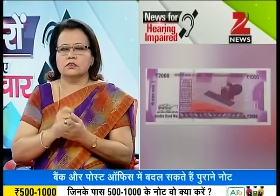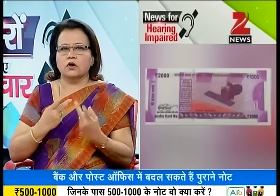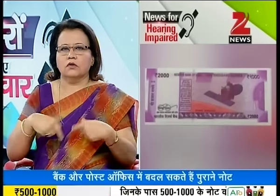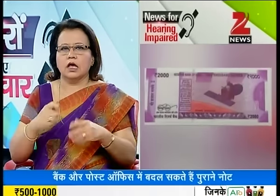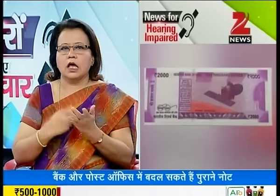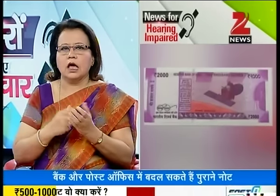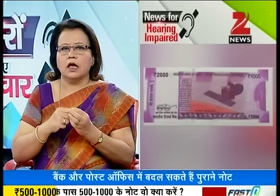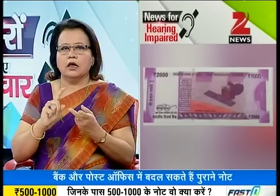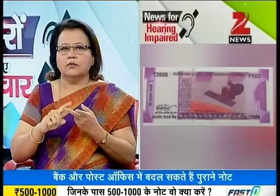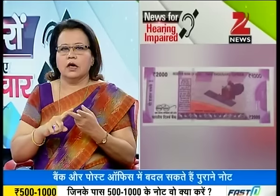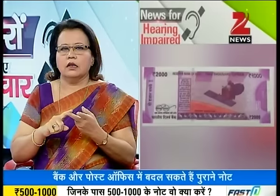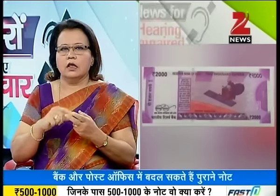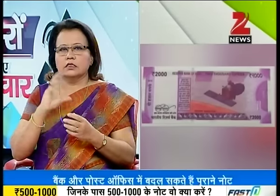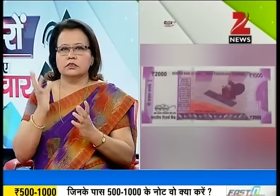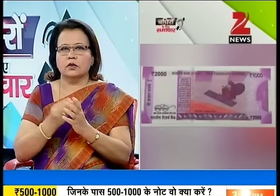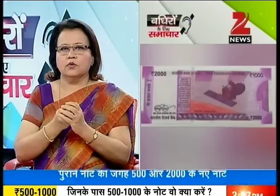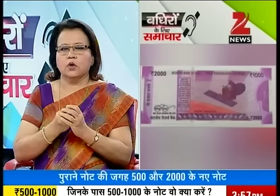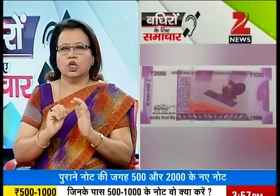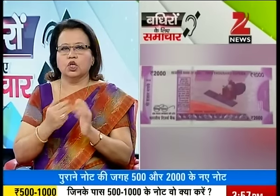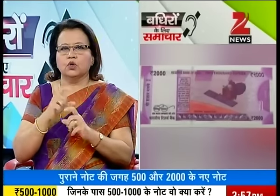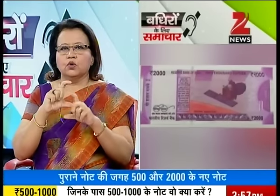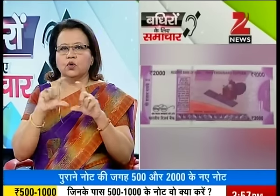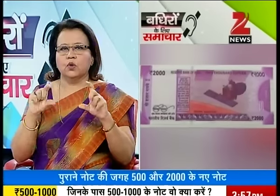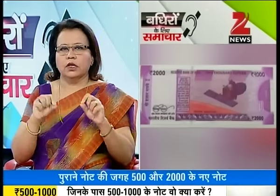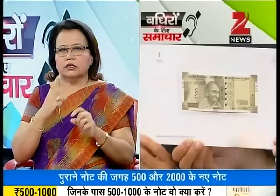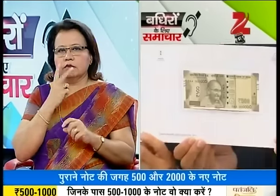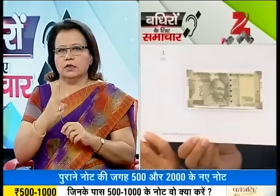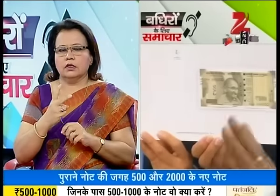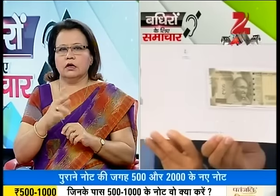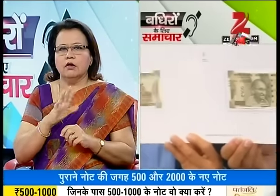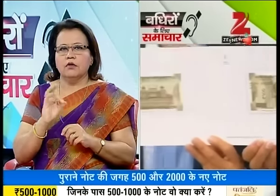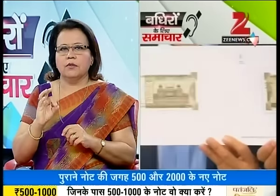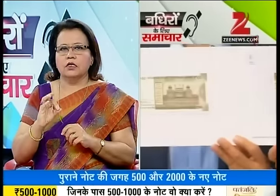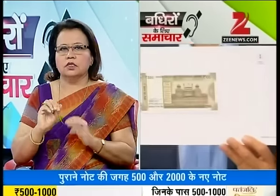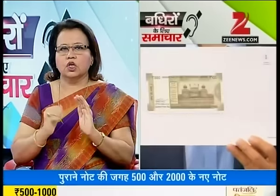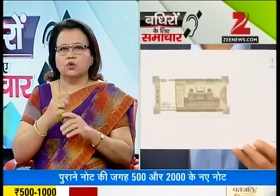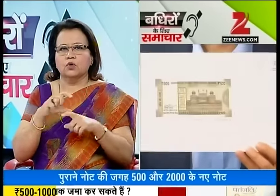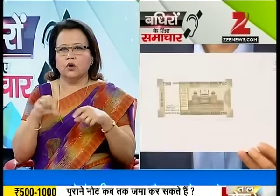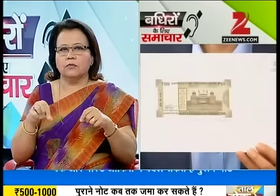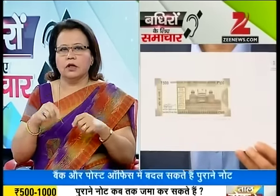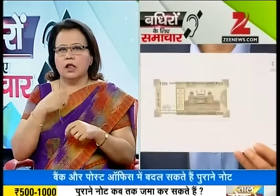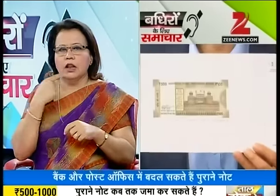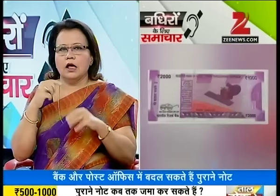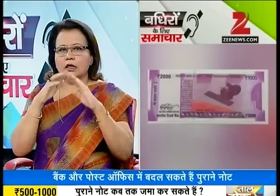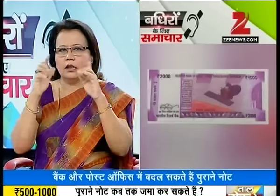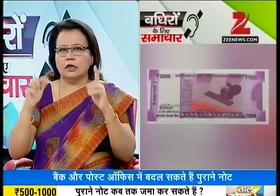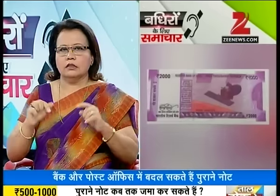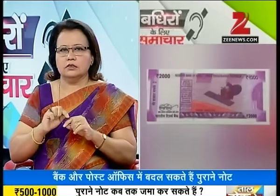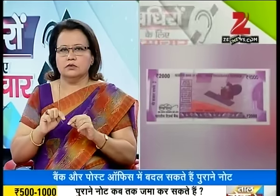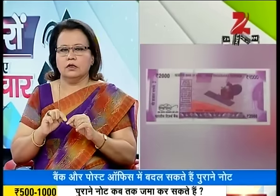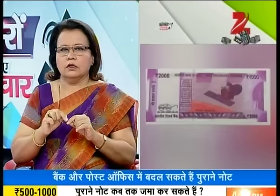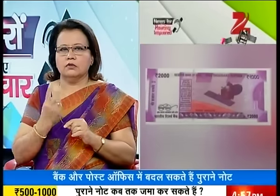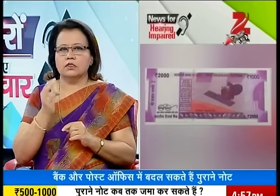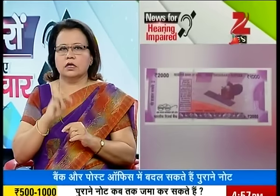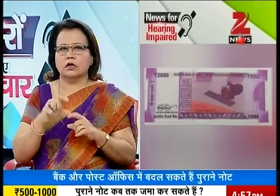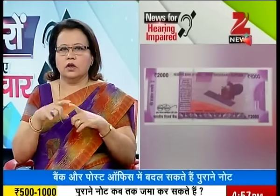प्रेस कॉन्फ्रेंस कर आरबीआई ने लोगों को नए नोट के सैंपल भी दिखाए। 500 के नए नोट में लाल किले की तस्वीर